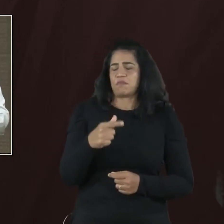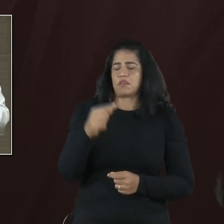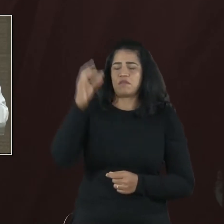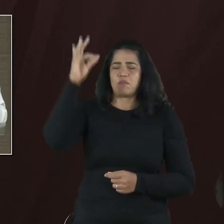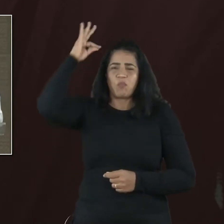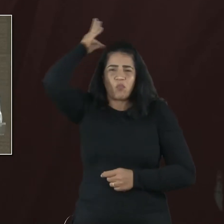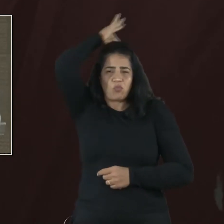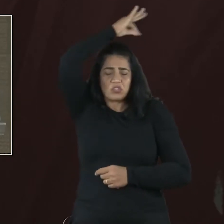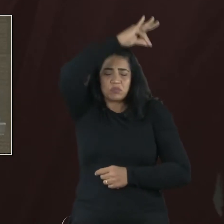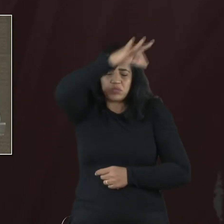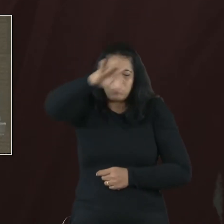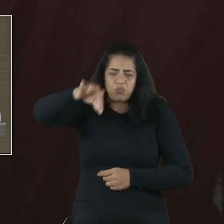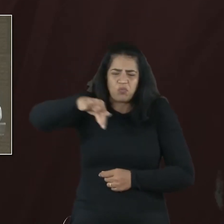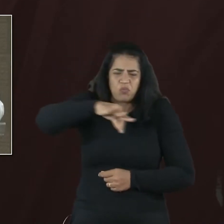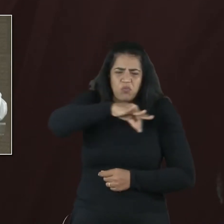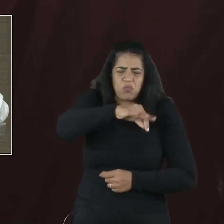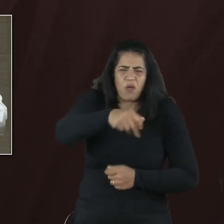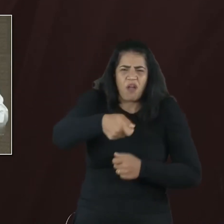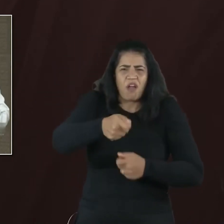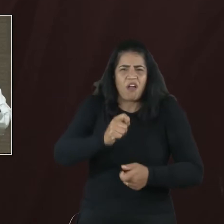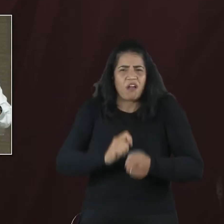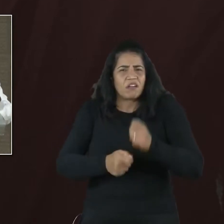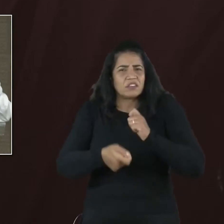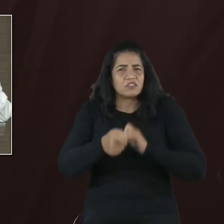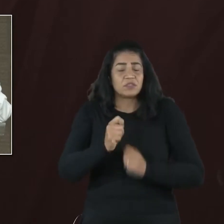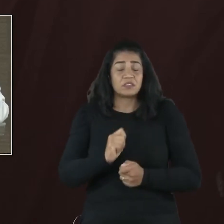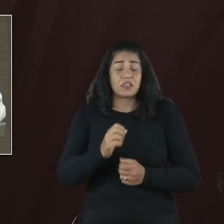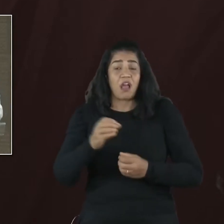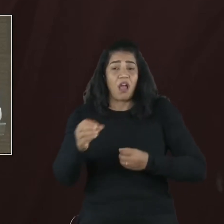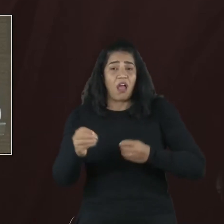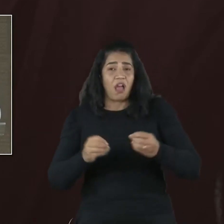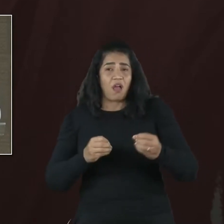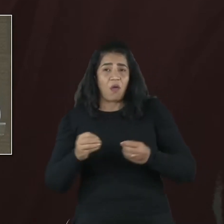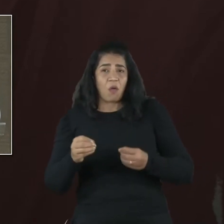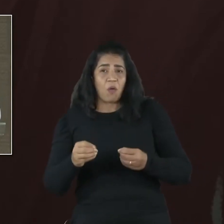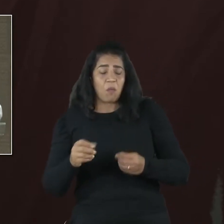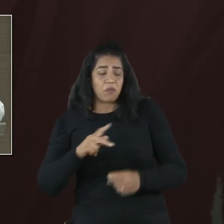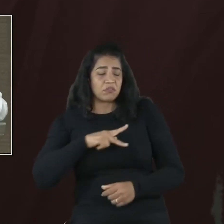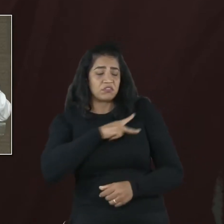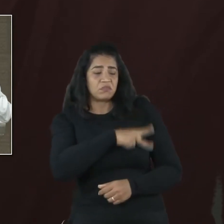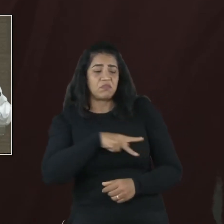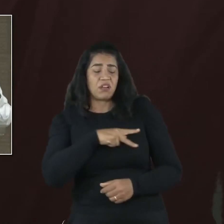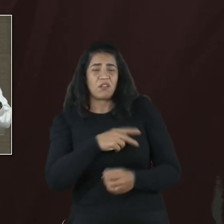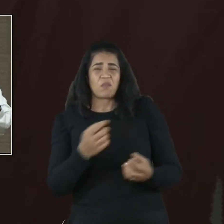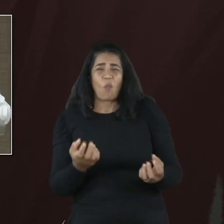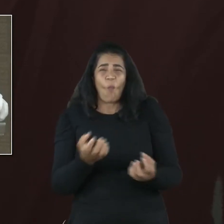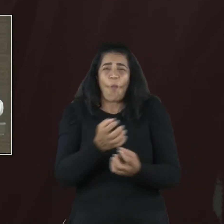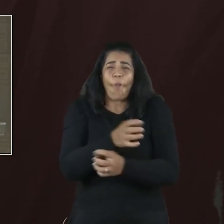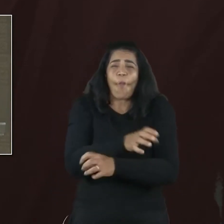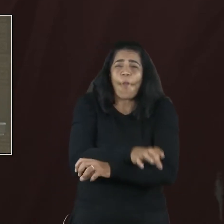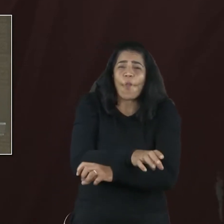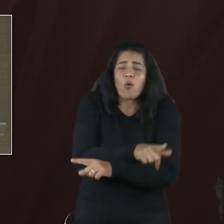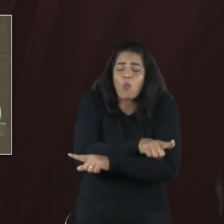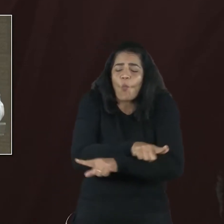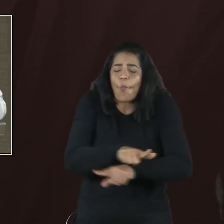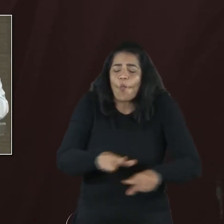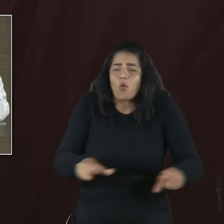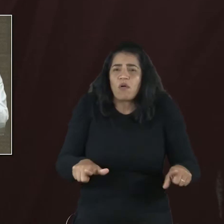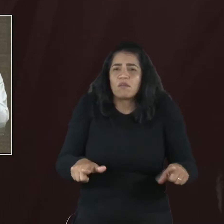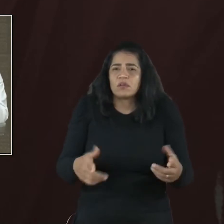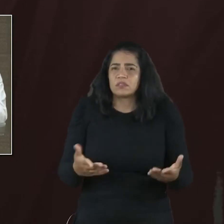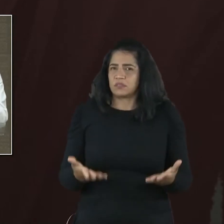não seria nada. É o Espírito quem opera. Nenhum homem tem capacidade de